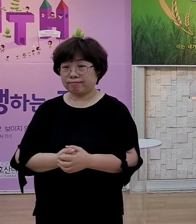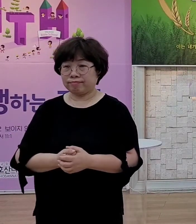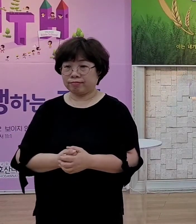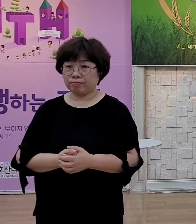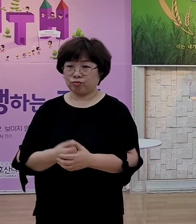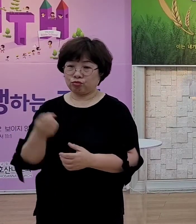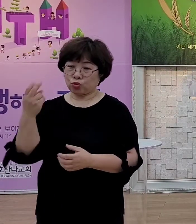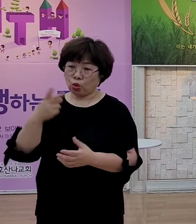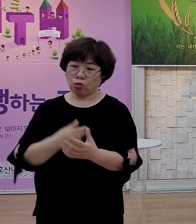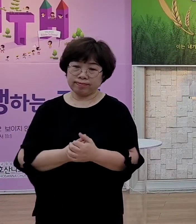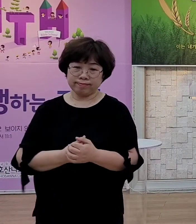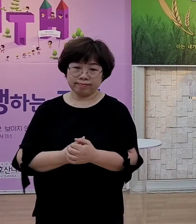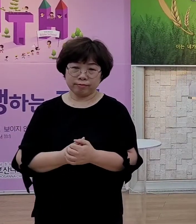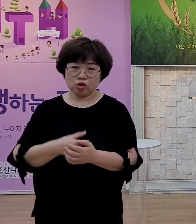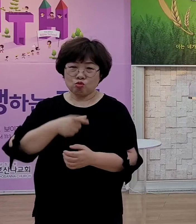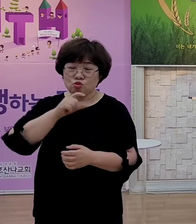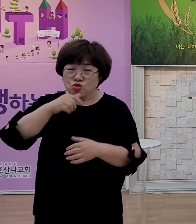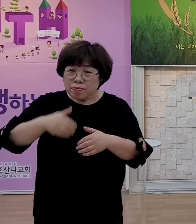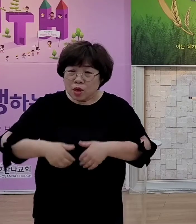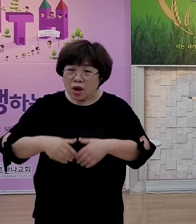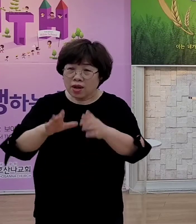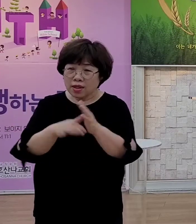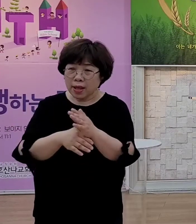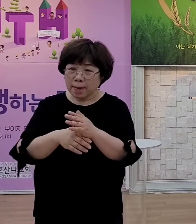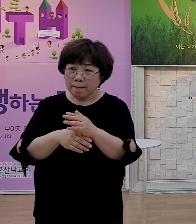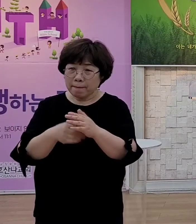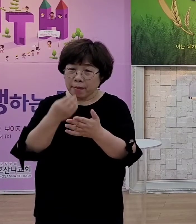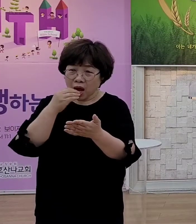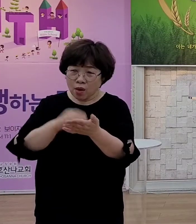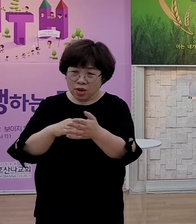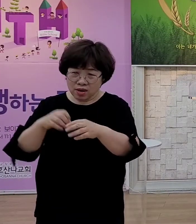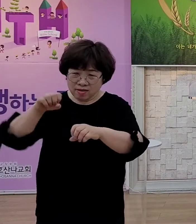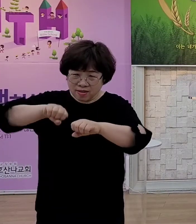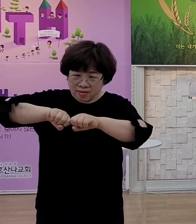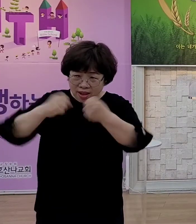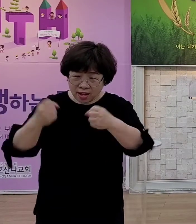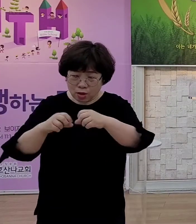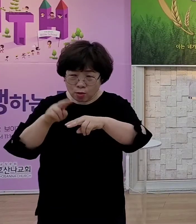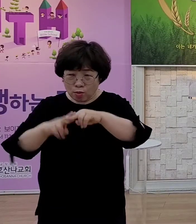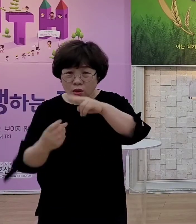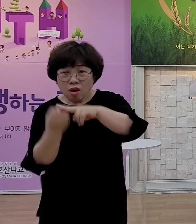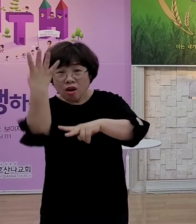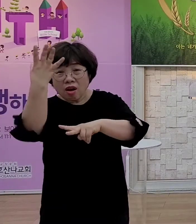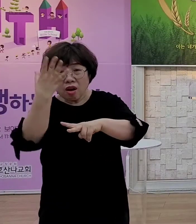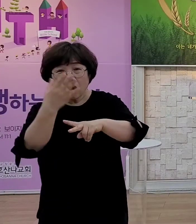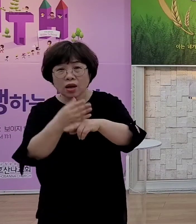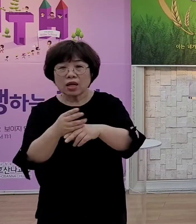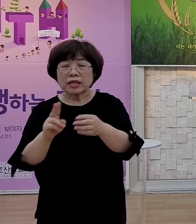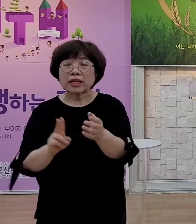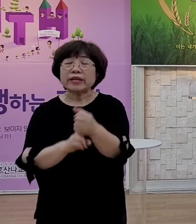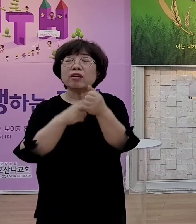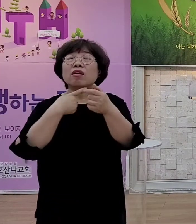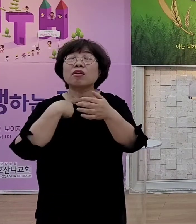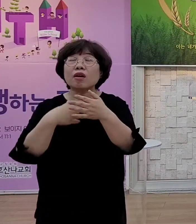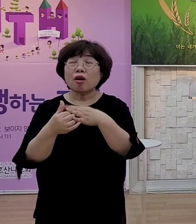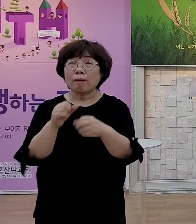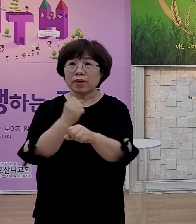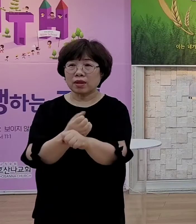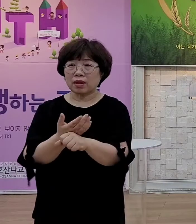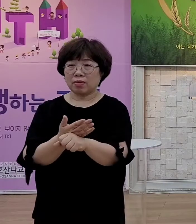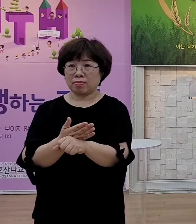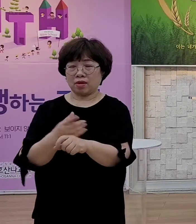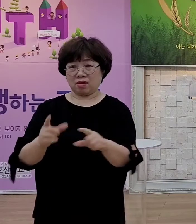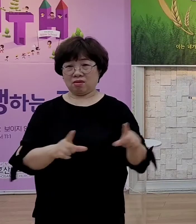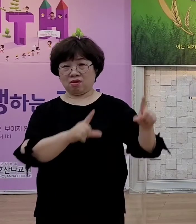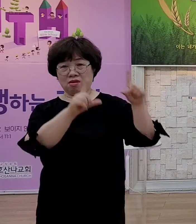그리고 그들은 물이 필요하면 바위를 쳐가지고 거기서 물이 나오는 이 기적을 경험하면서